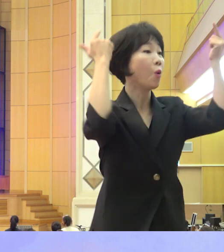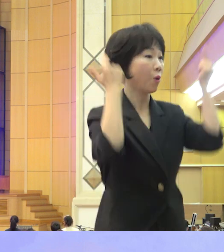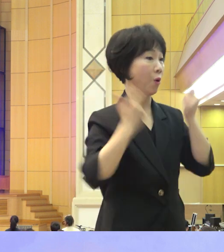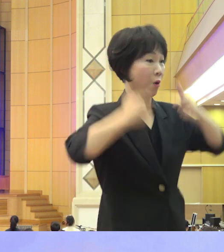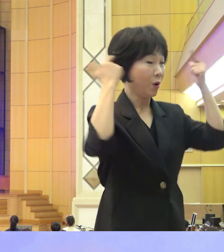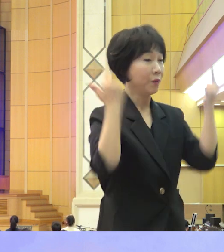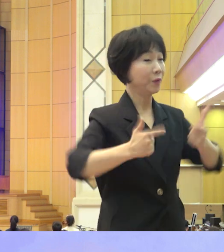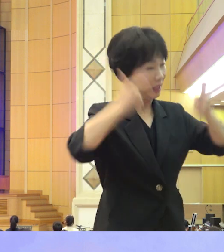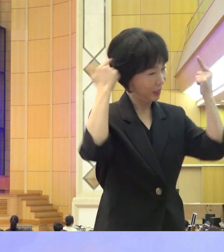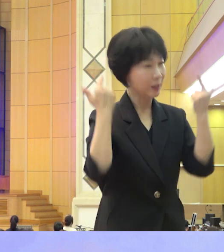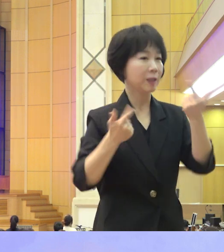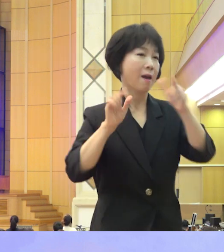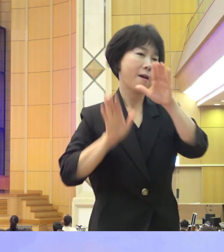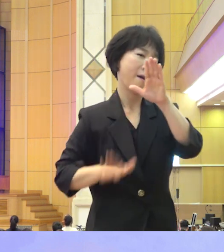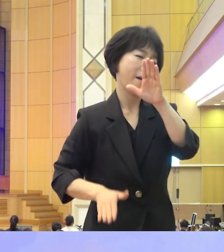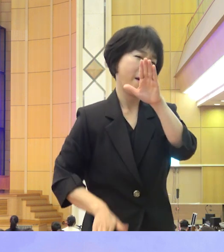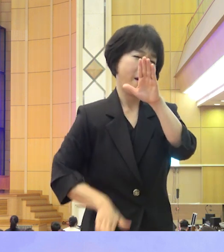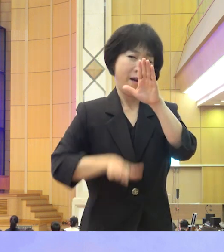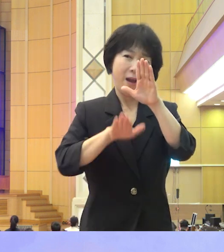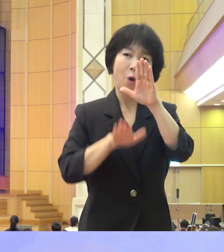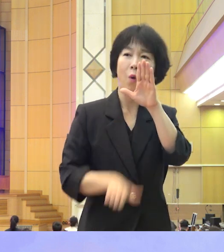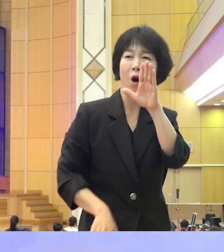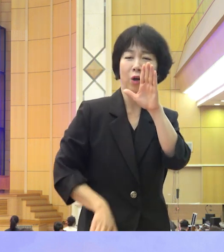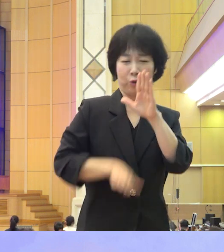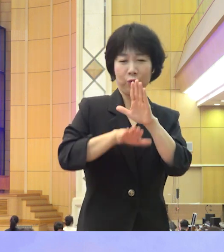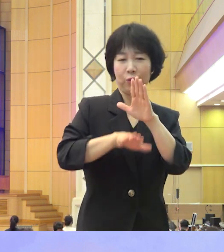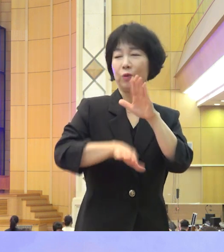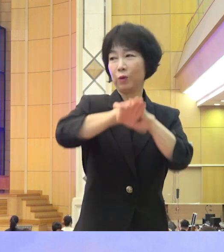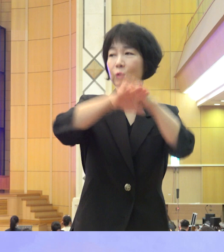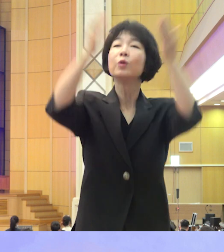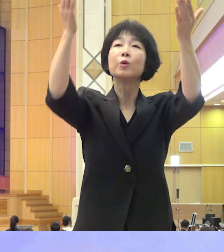아시고 늘